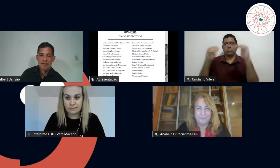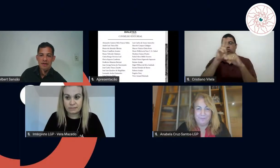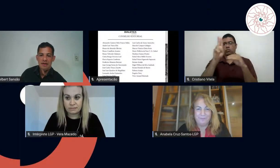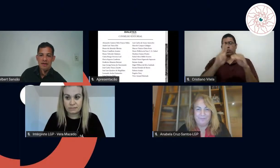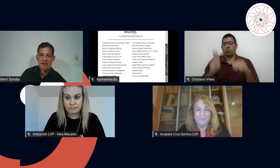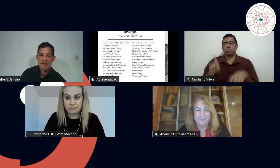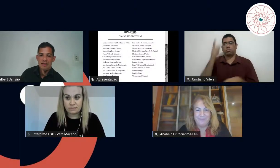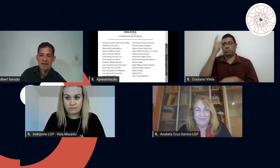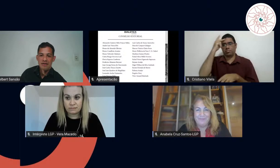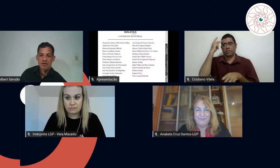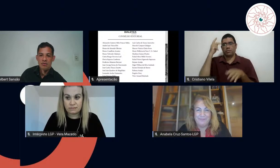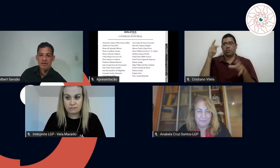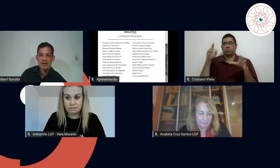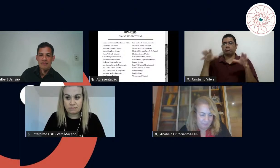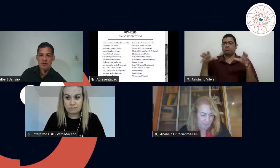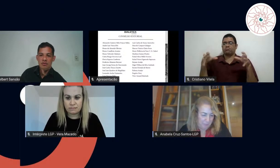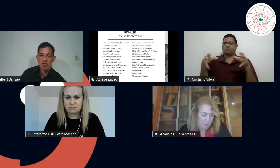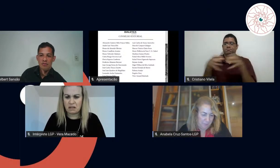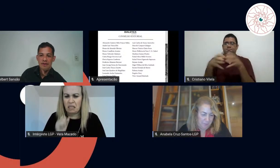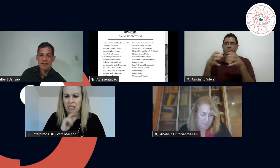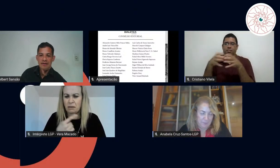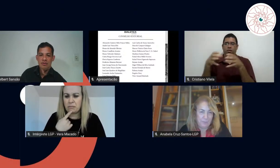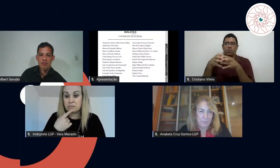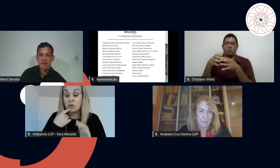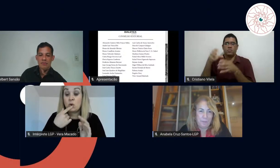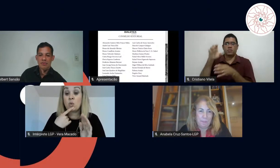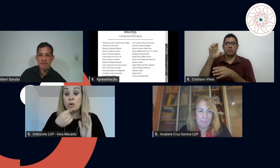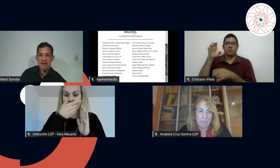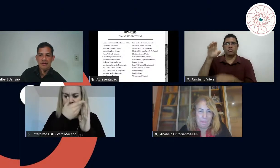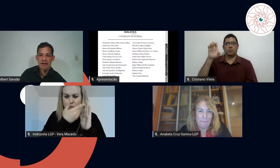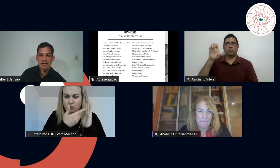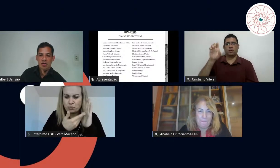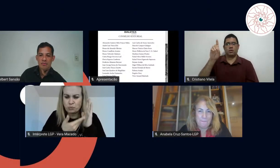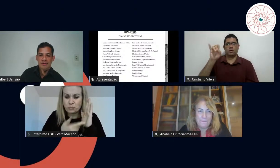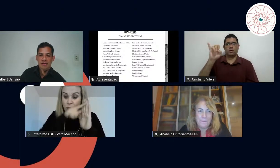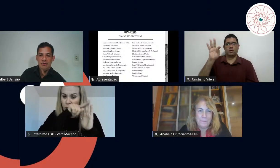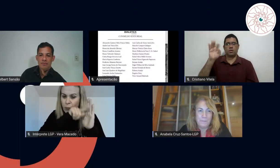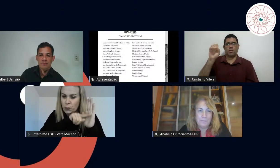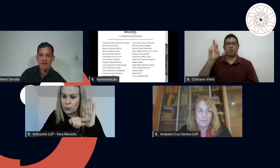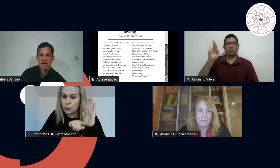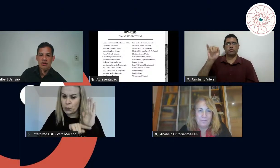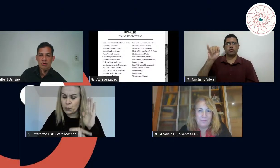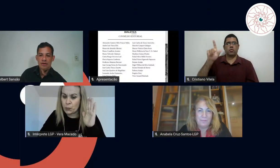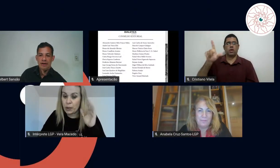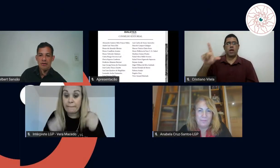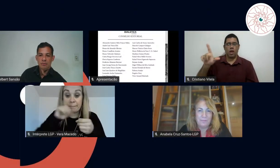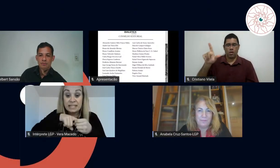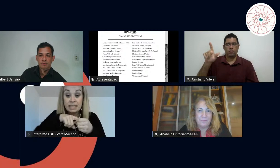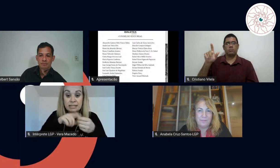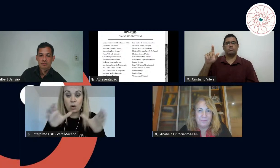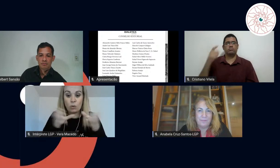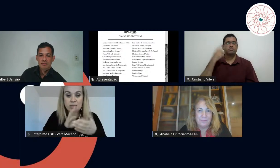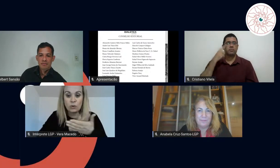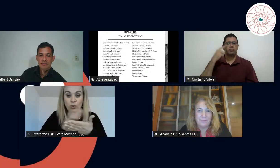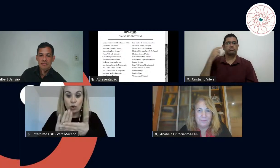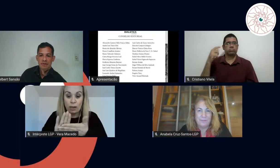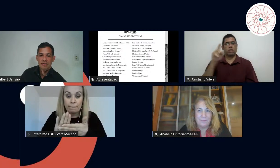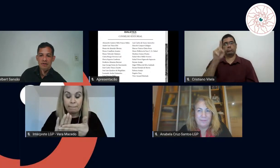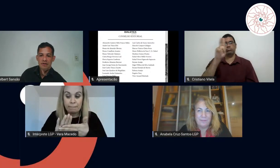que eh a gente consegue ver os nomes da dos membros, né, da da comissão editorial.